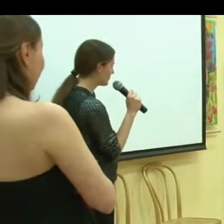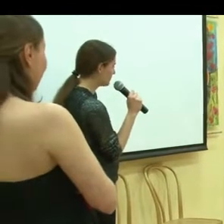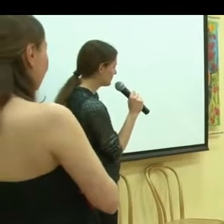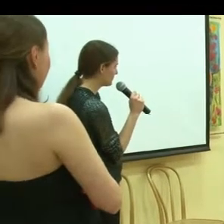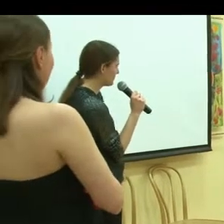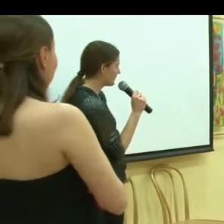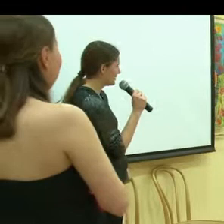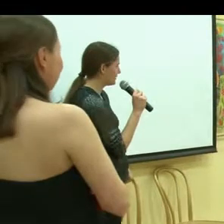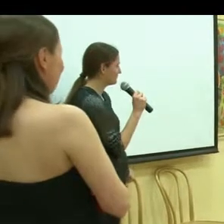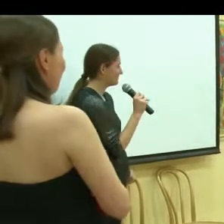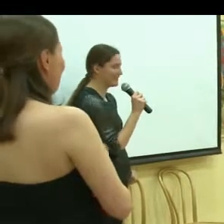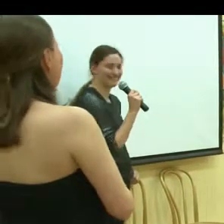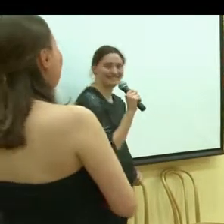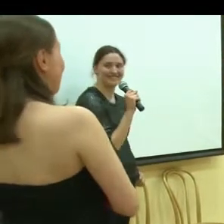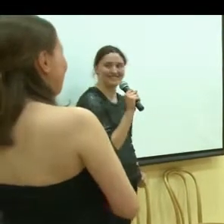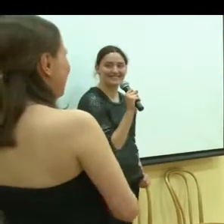bardzo serdecznym lewej ręki.